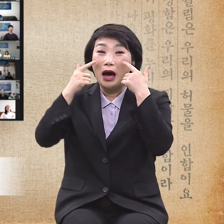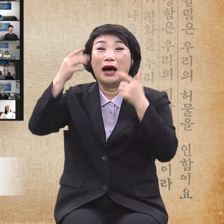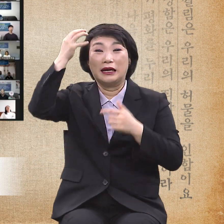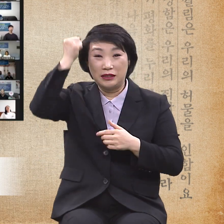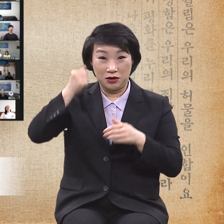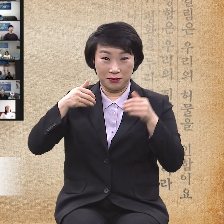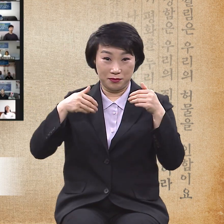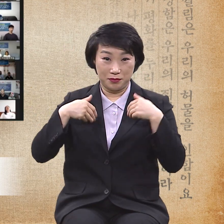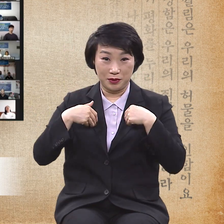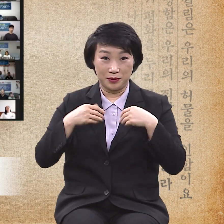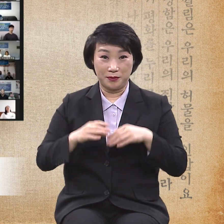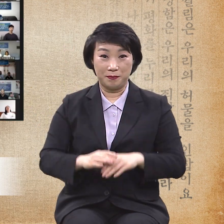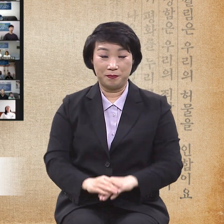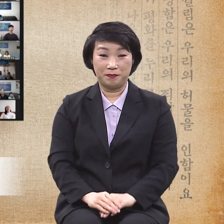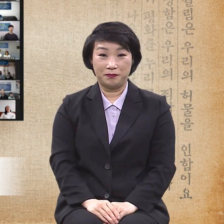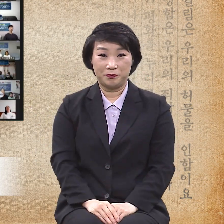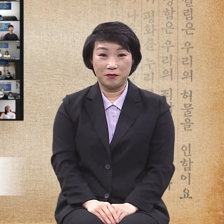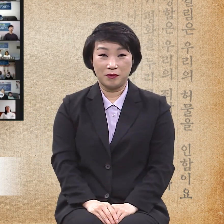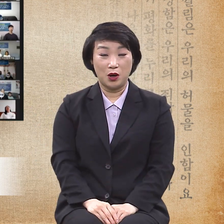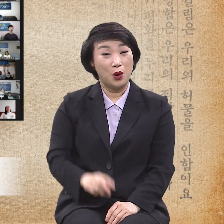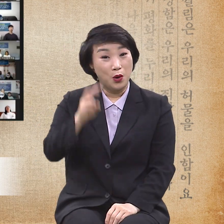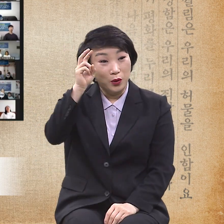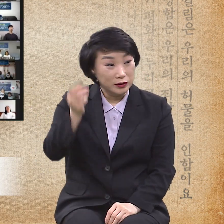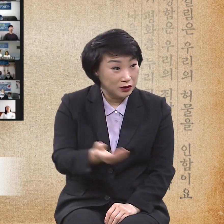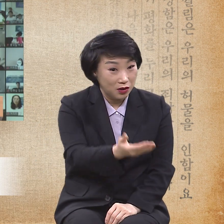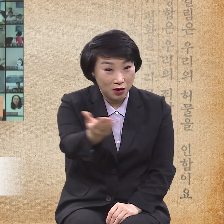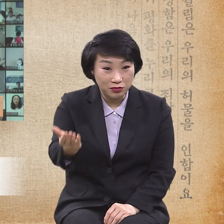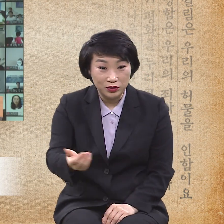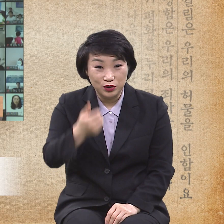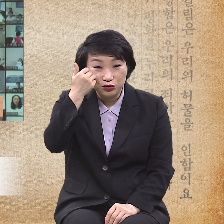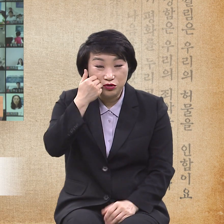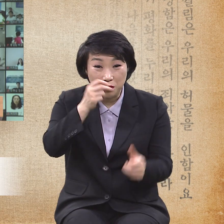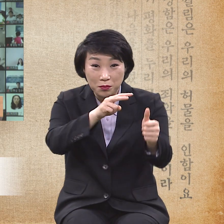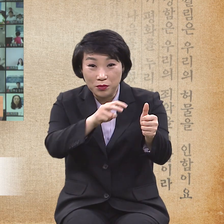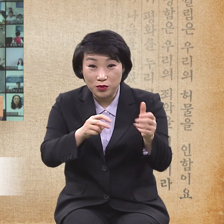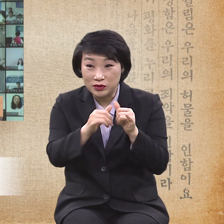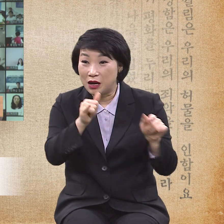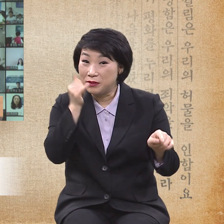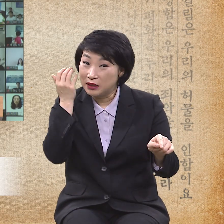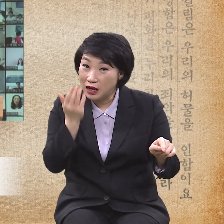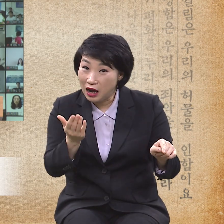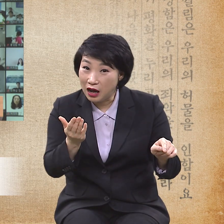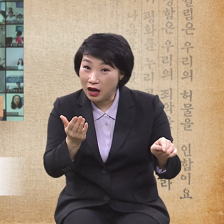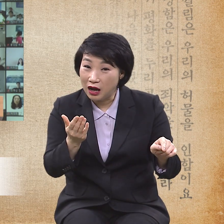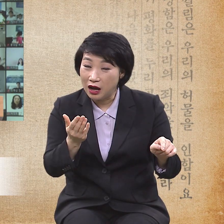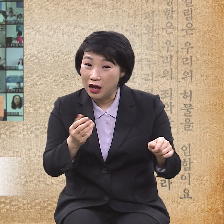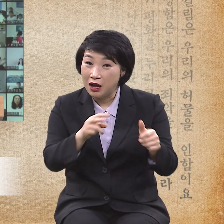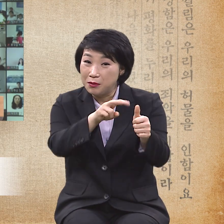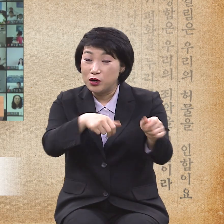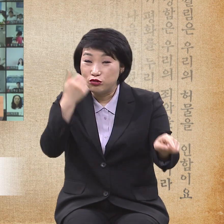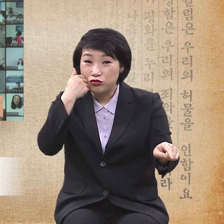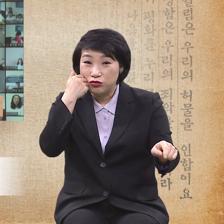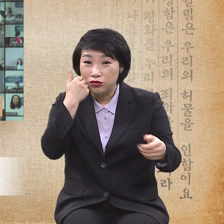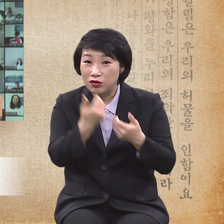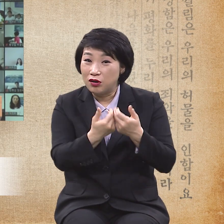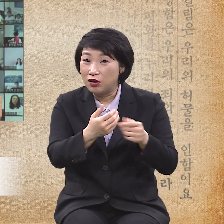깨달아야 합니다. 혹시 여러분 미운 사람이 있으십니까? 미운 사람